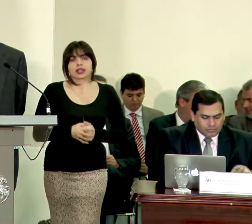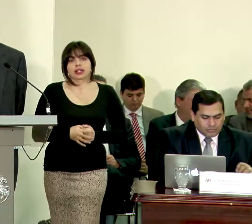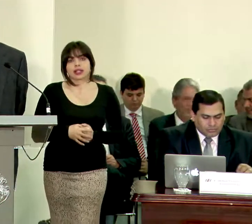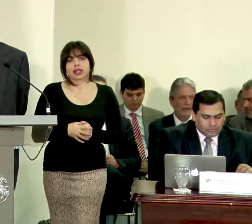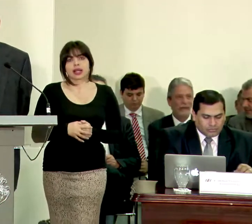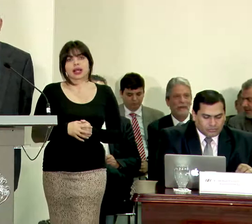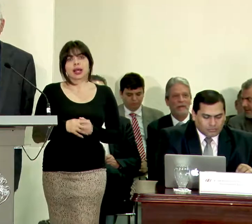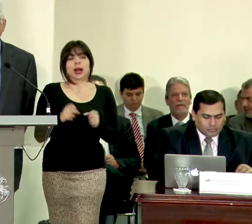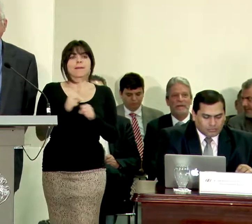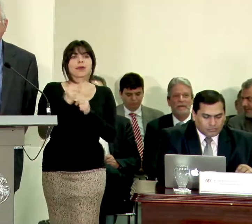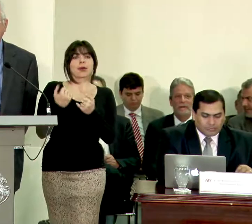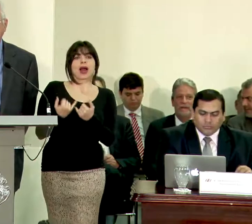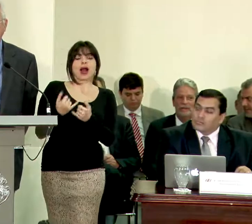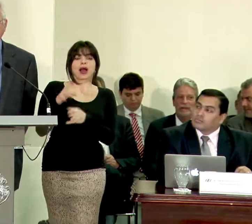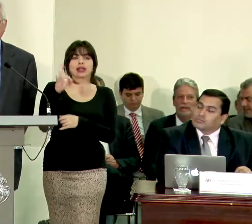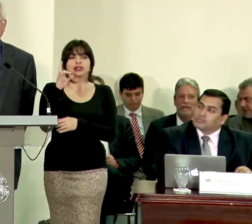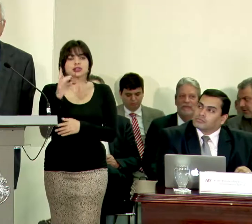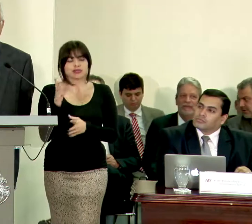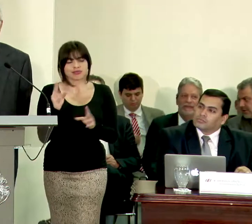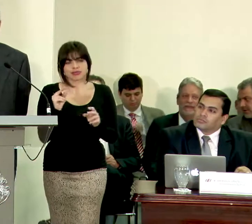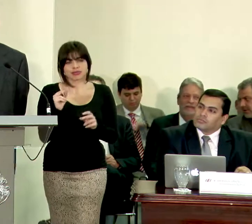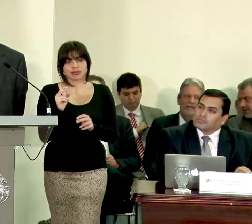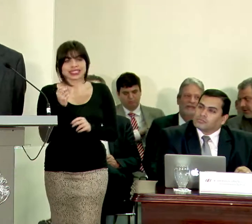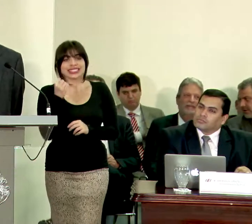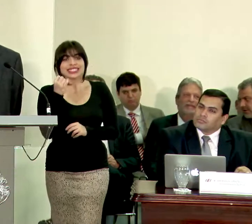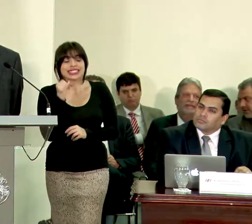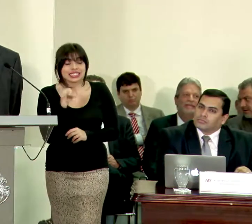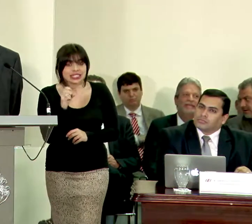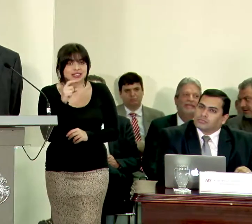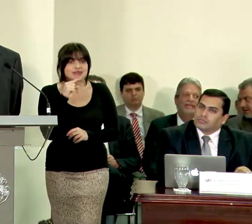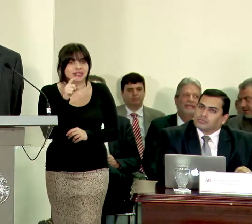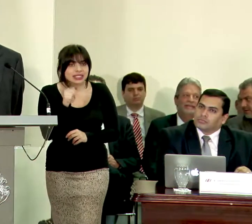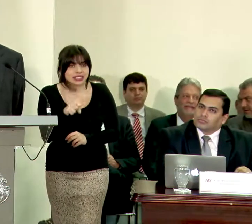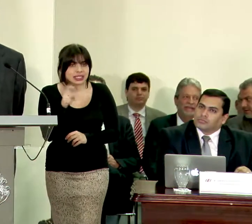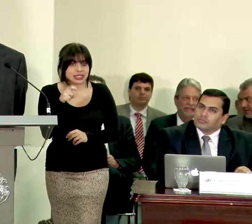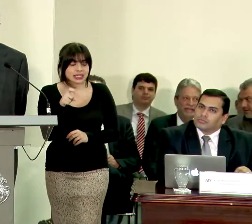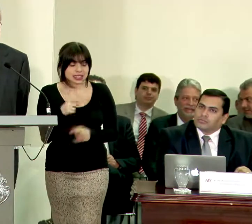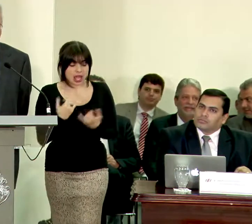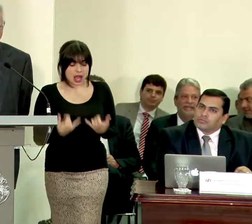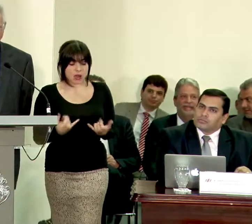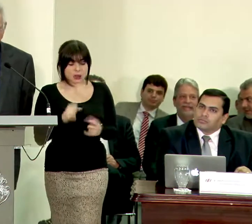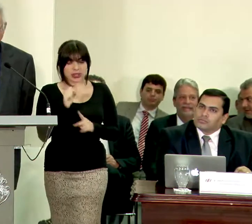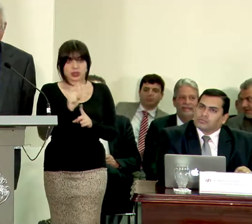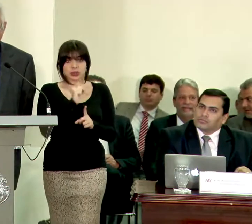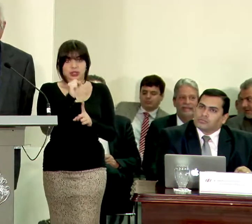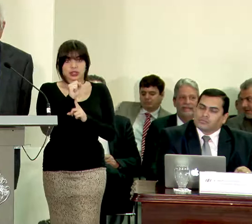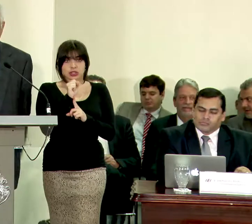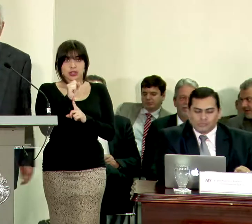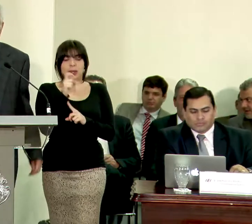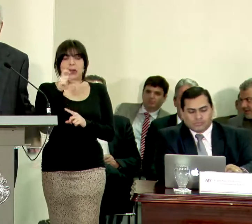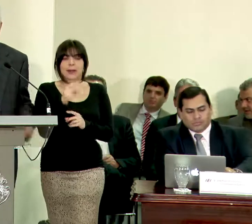la pólvora ahora, pero sí se requiere en las circunstancias actuales